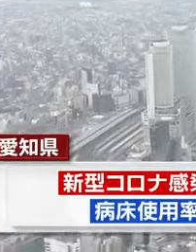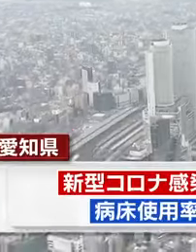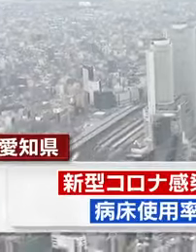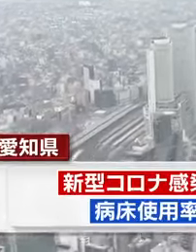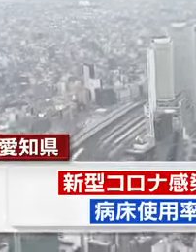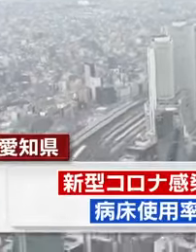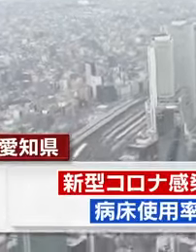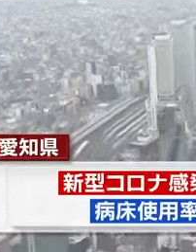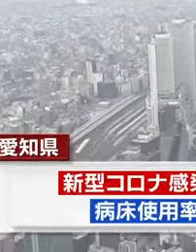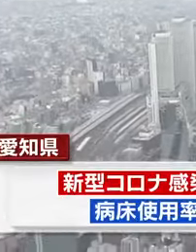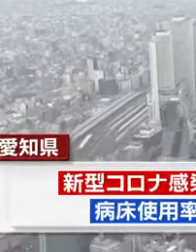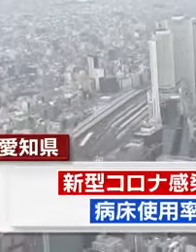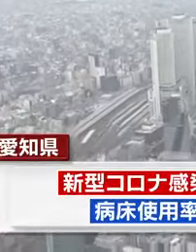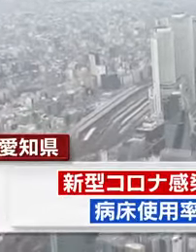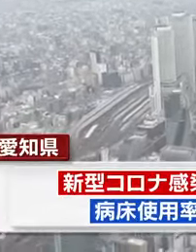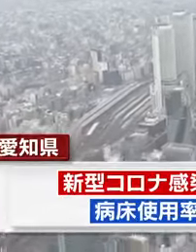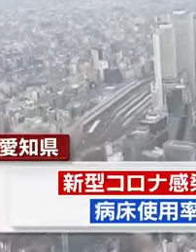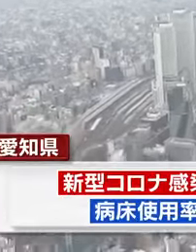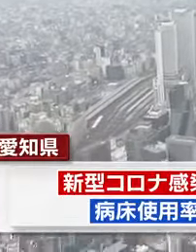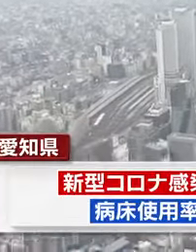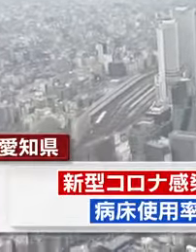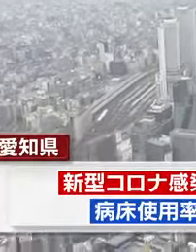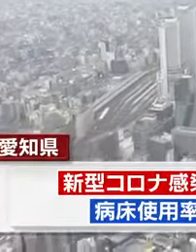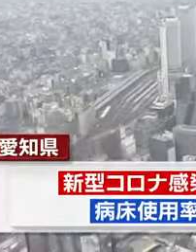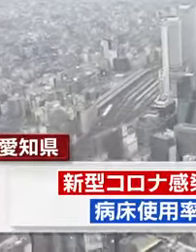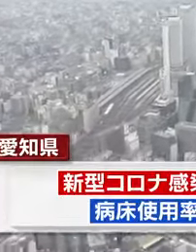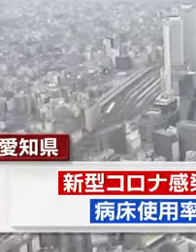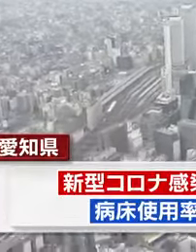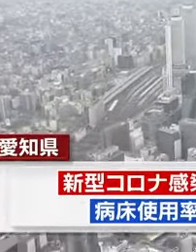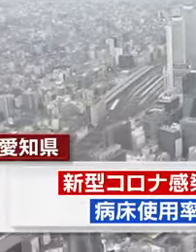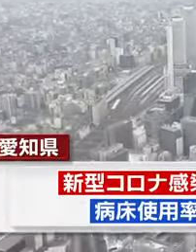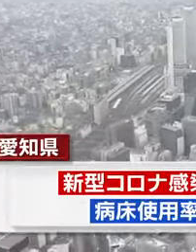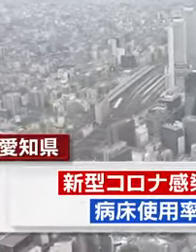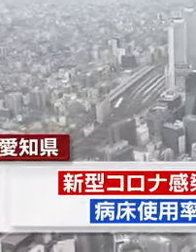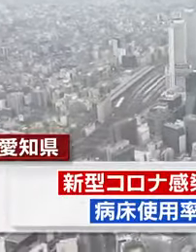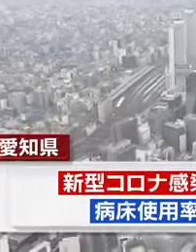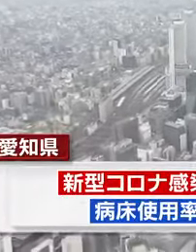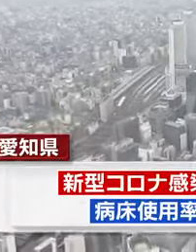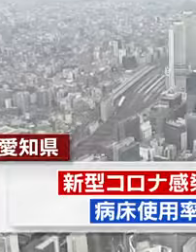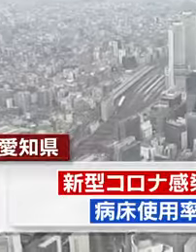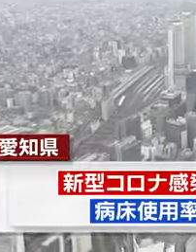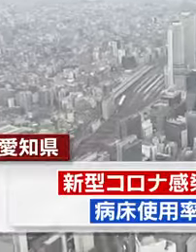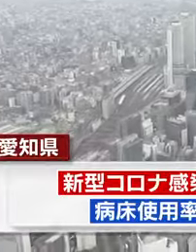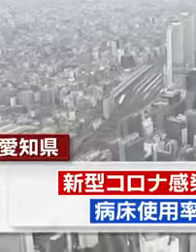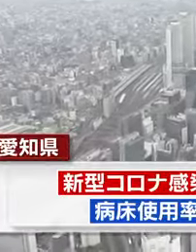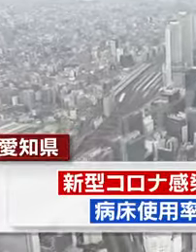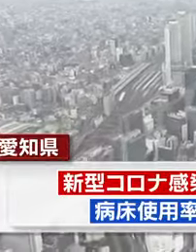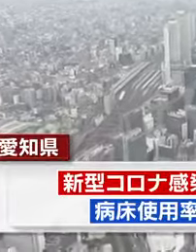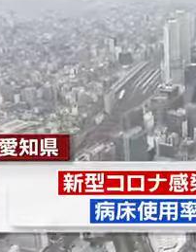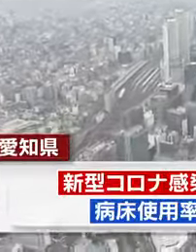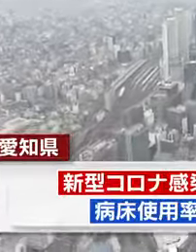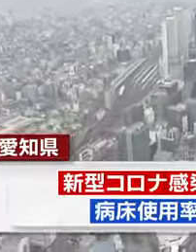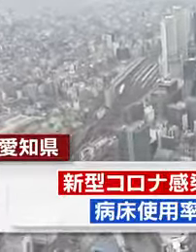人の感染が確認され昨日時点の病床使用率は82.1%となっています